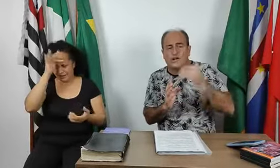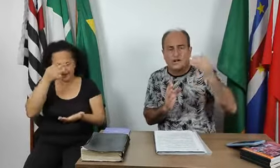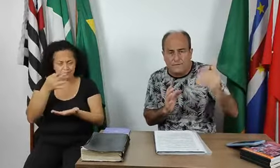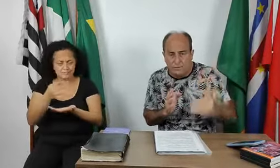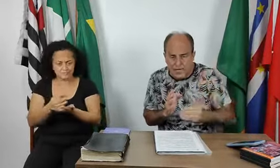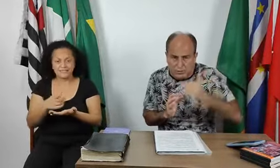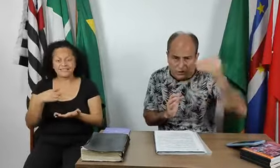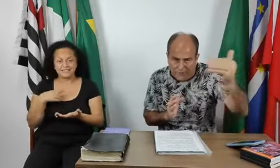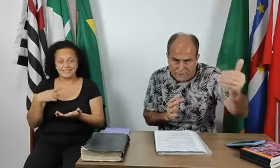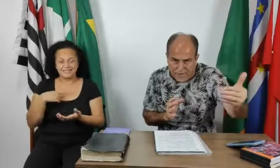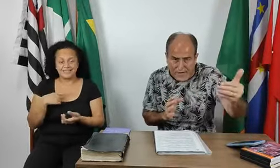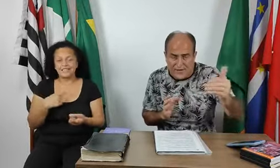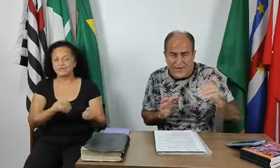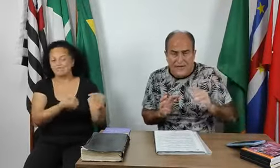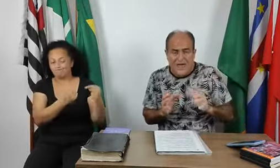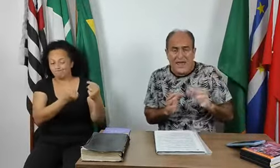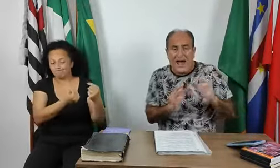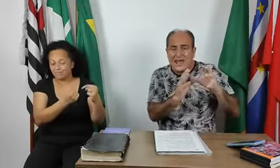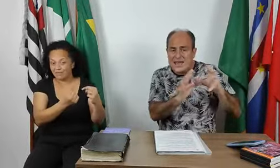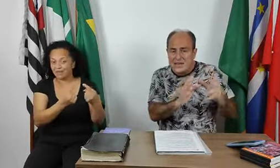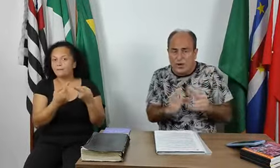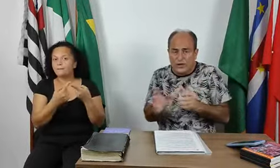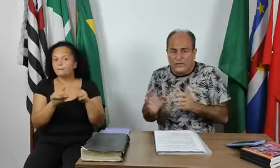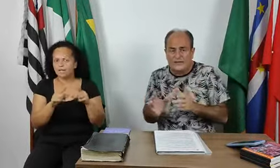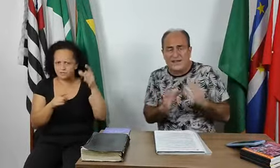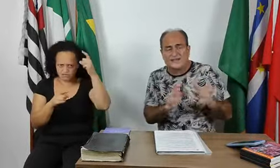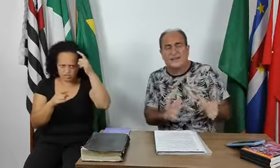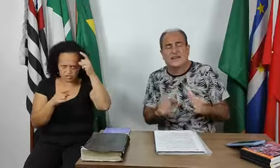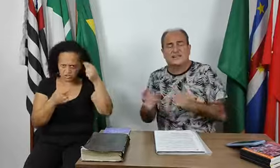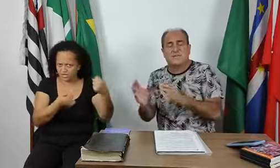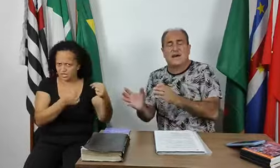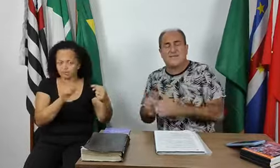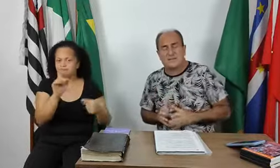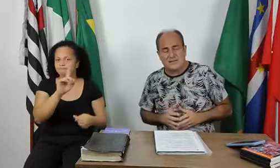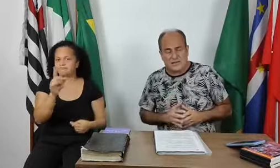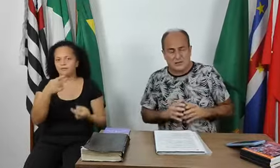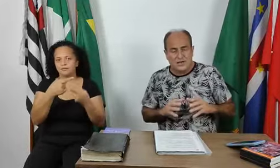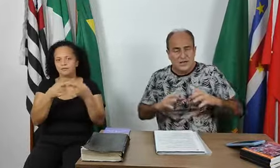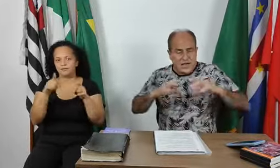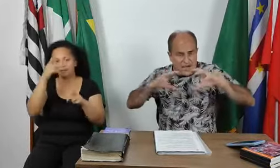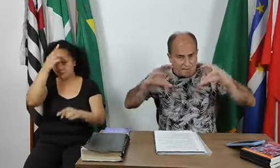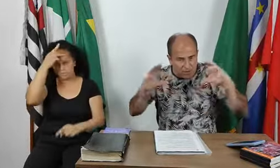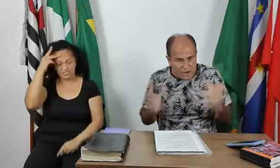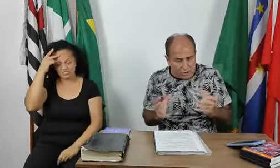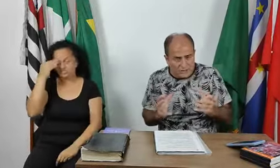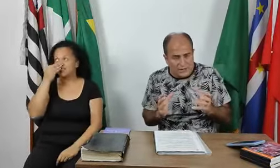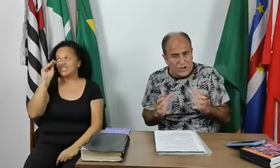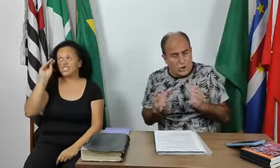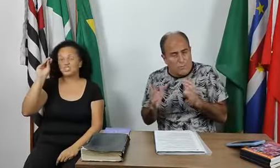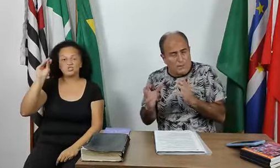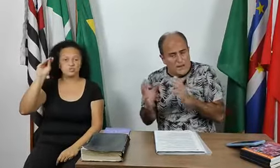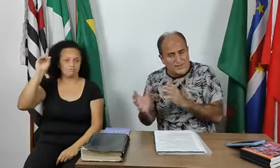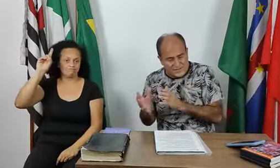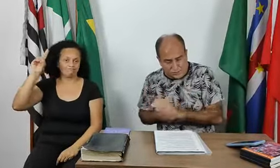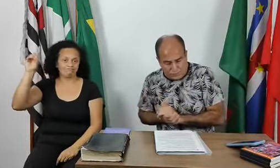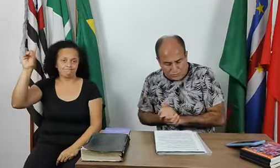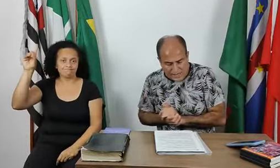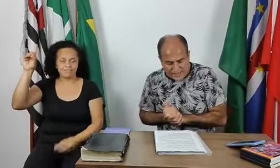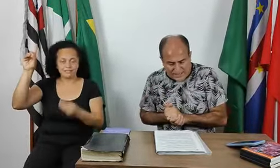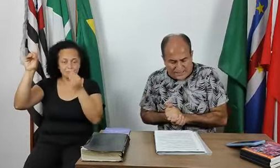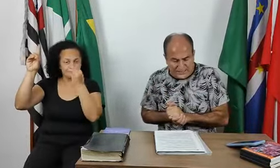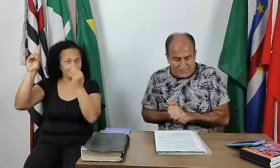maior inimigo da fé, é a ignorância acerca da palavra de Deus. É a falta de